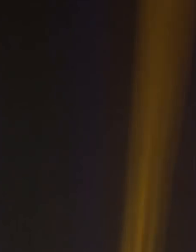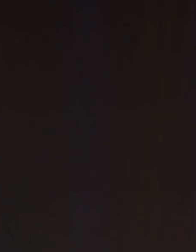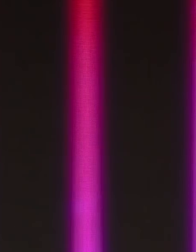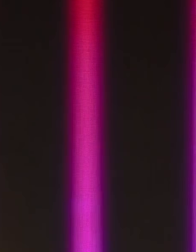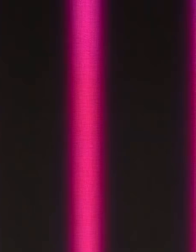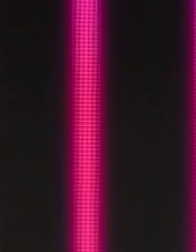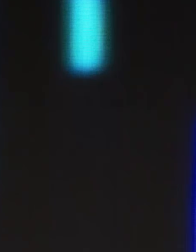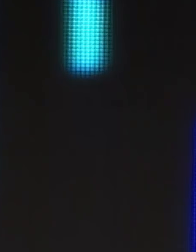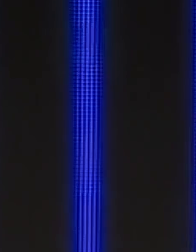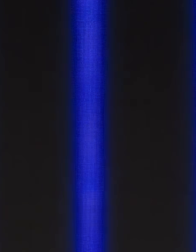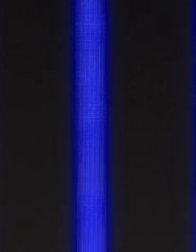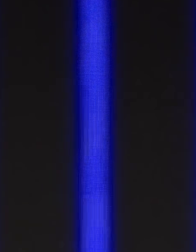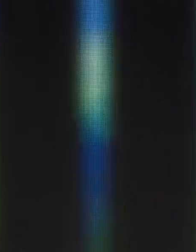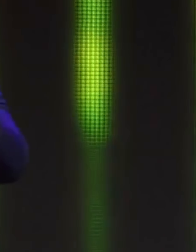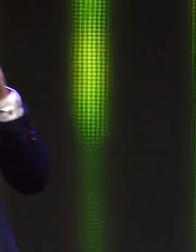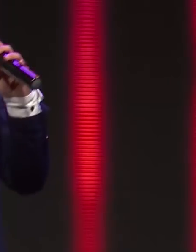Tak ingin